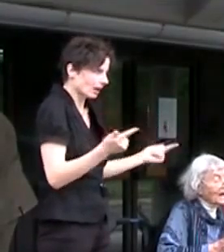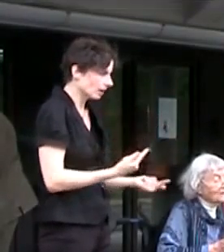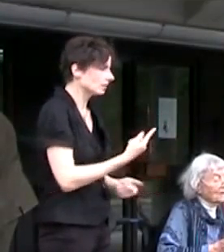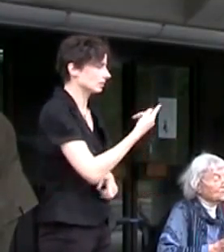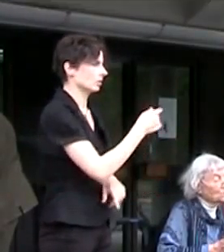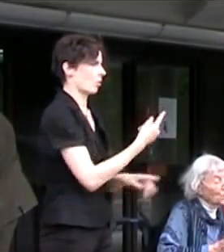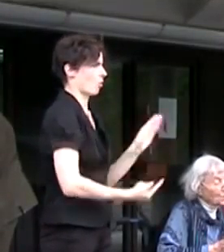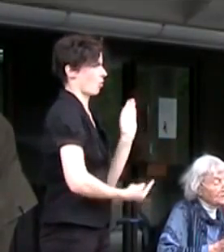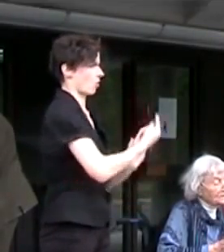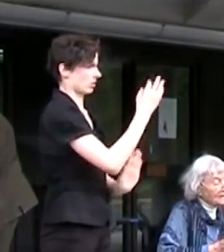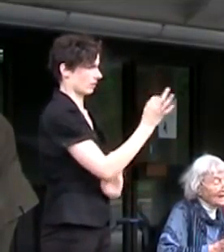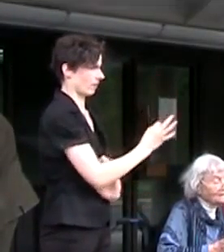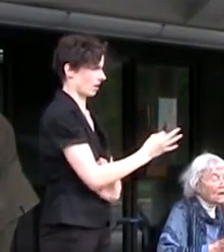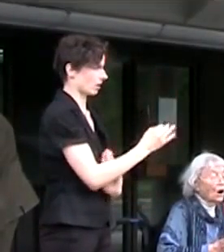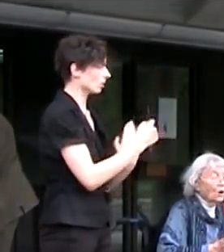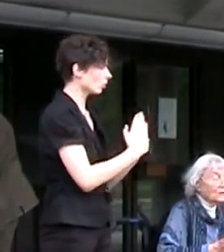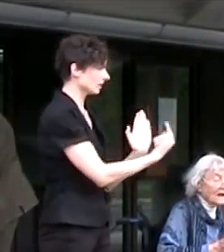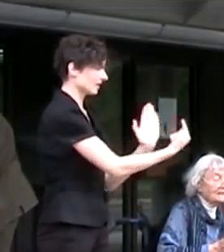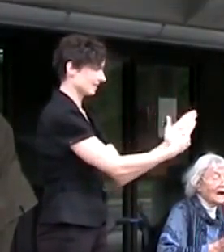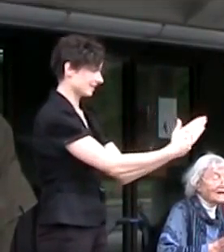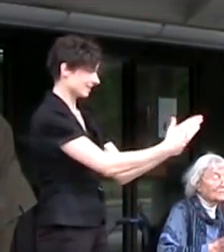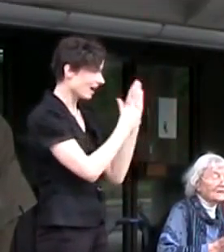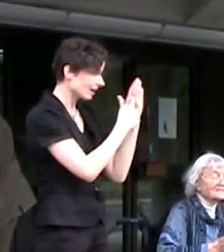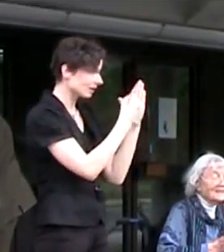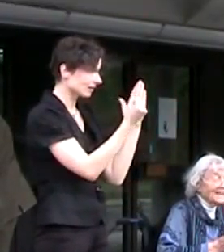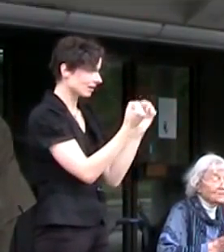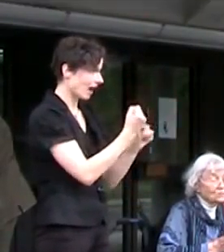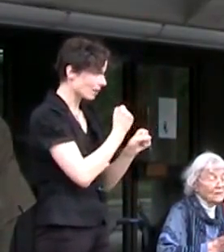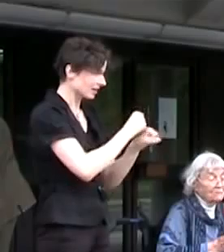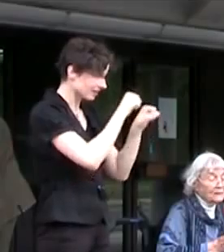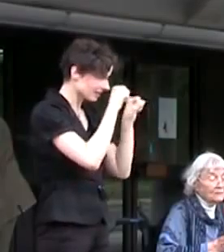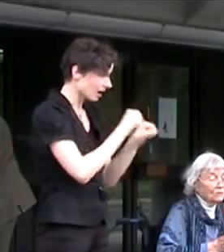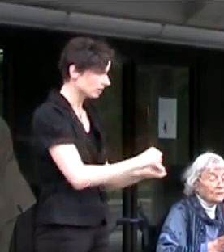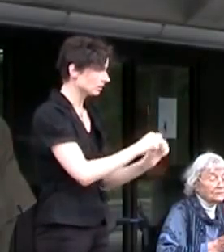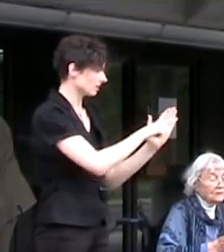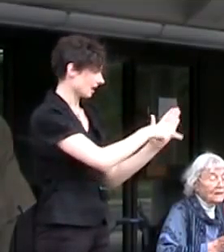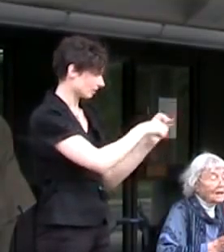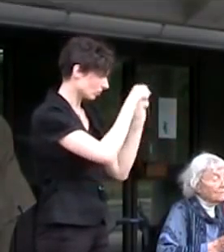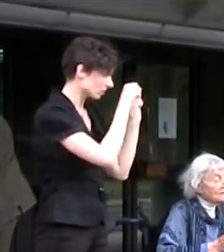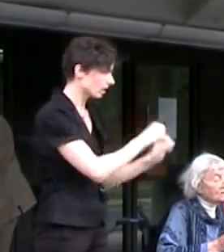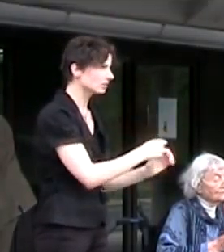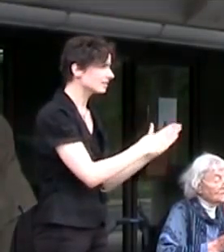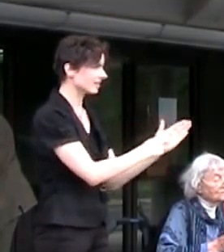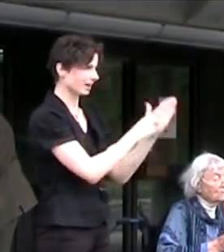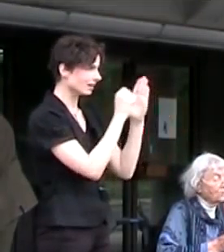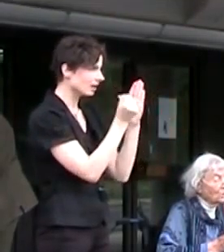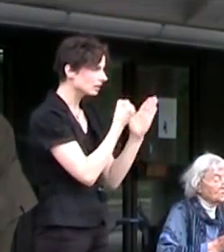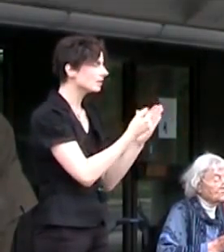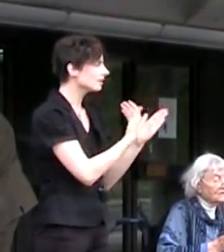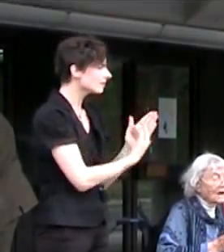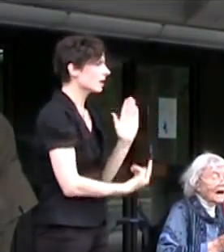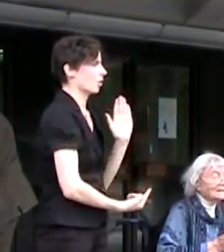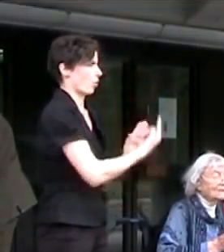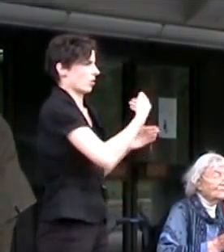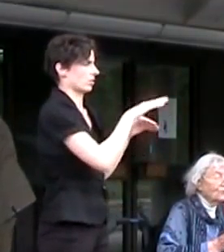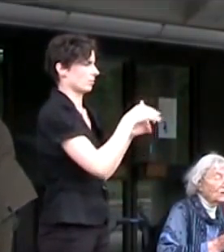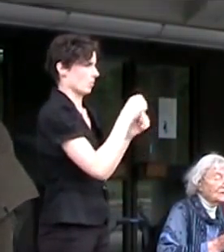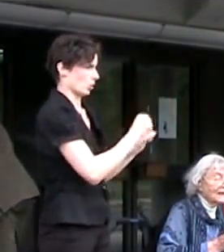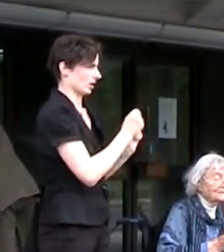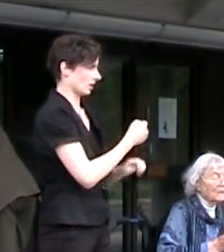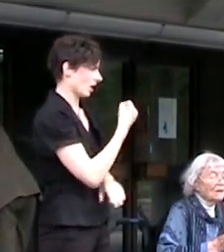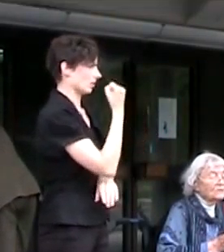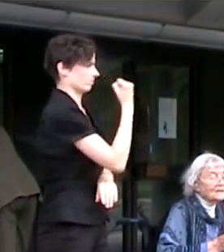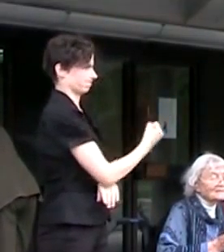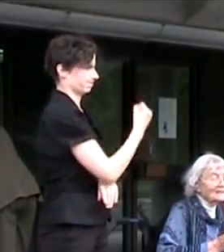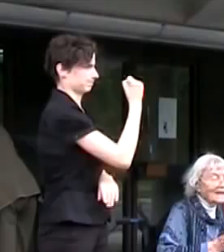ohne Arbeitsmöglichkeit auch keine Arbeitsleistung erbringen konnten. Pastor Fritz von Bodenschwing hat